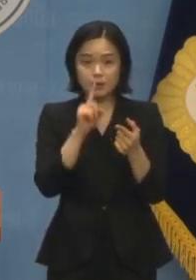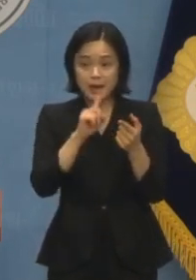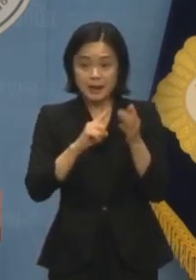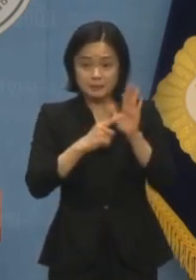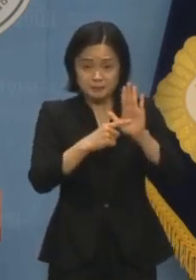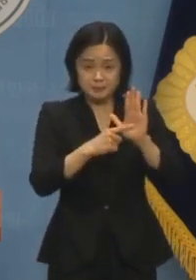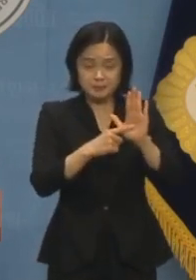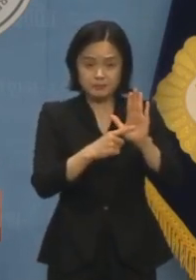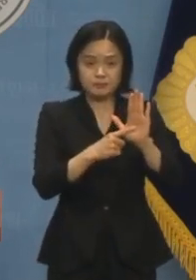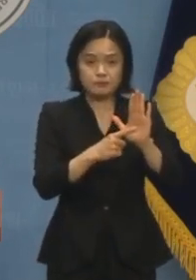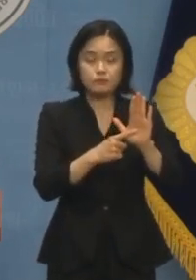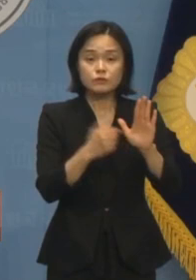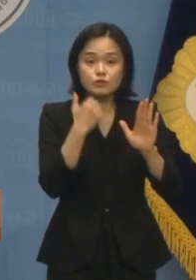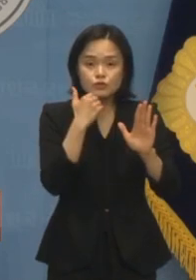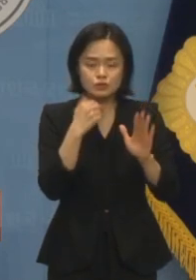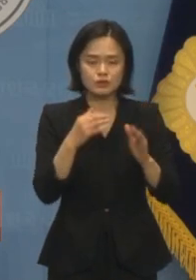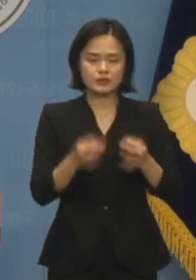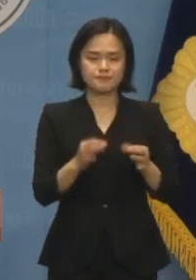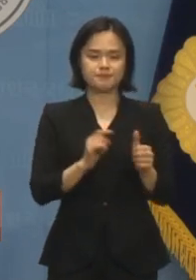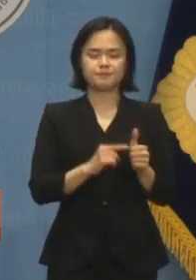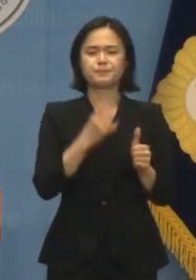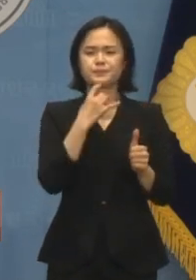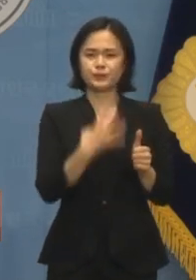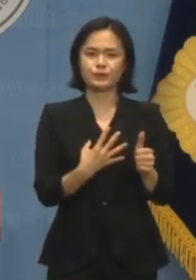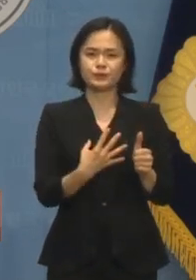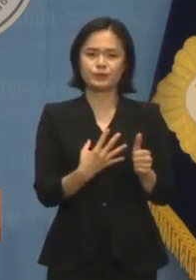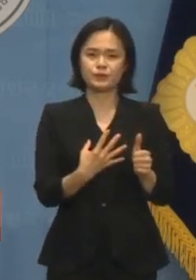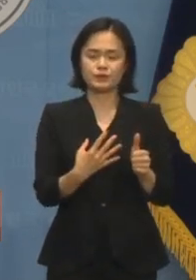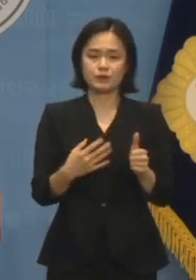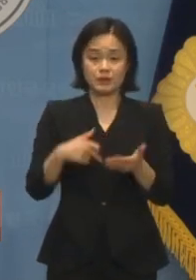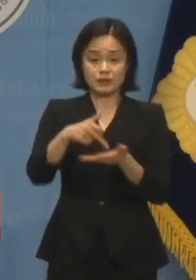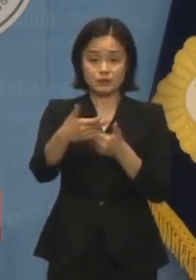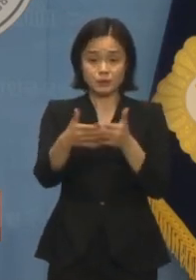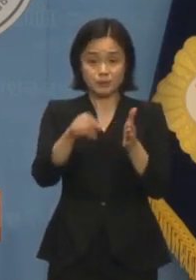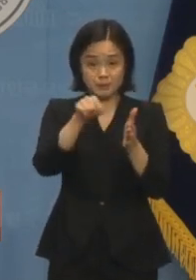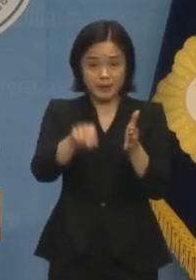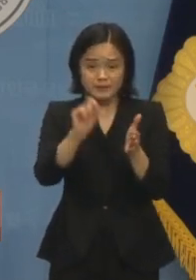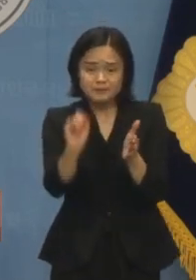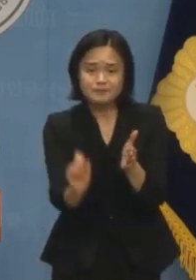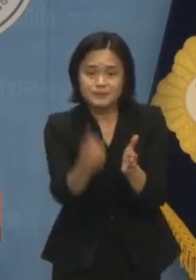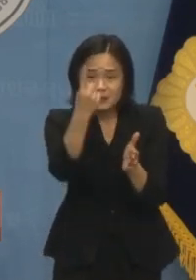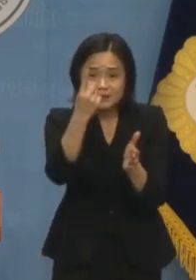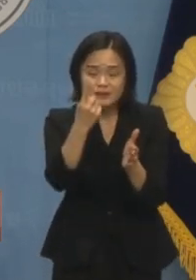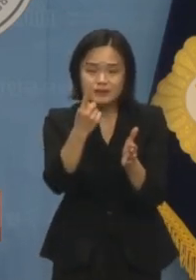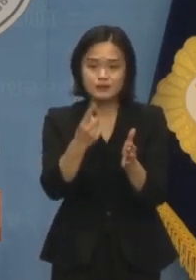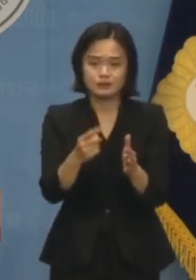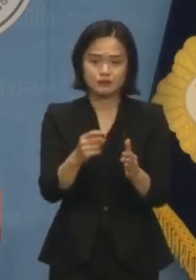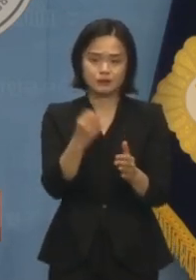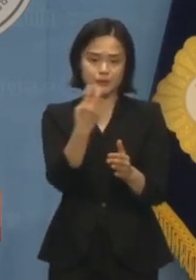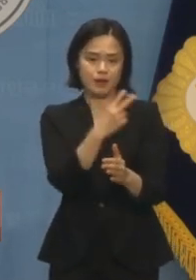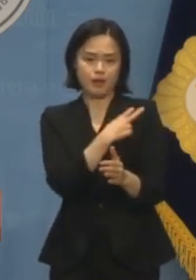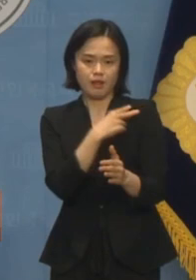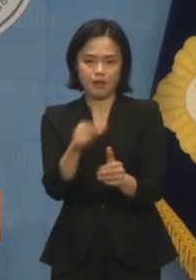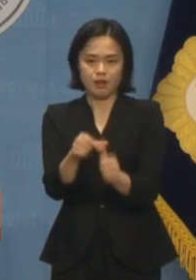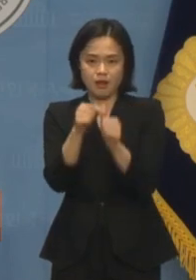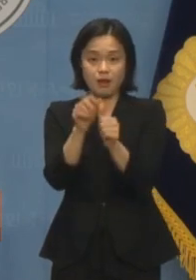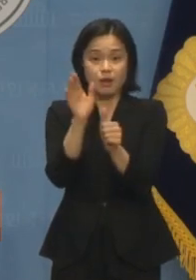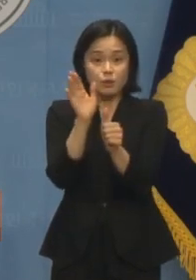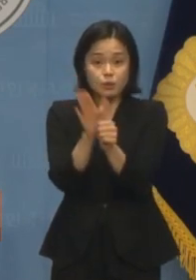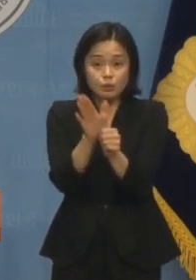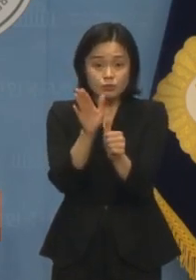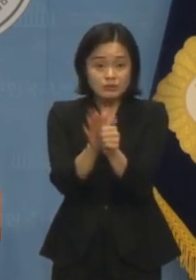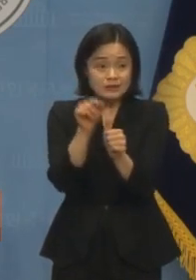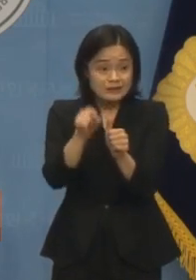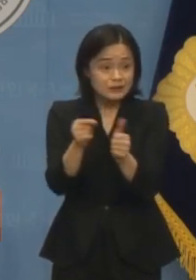가까이 대한민국을 들썩하게 했던 해병대 단톡방에서 시작된 구명 로비 의혹은 아무 실체가